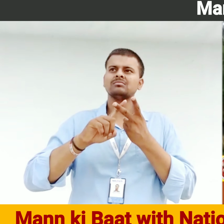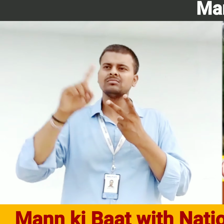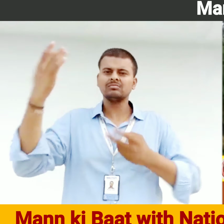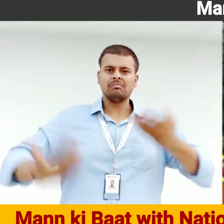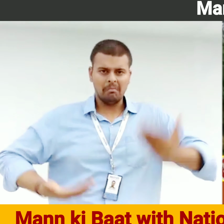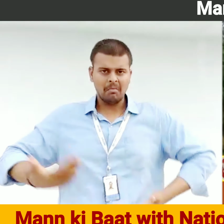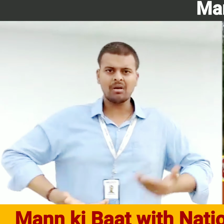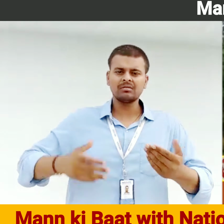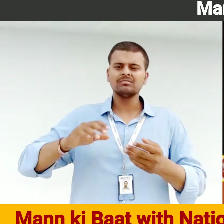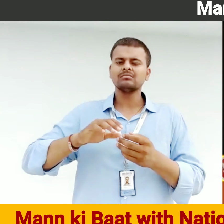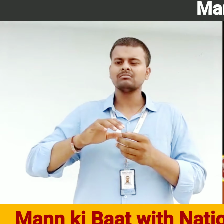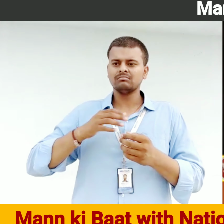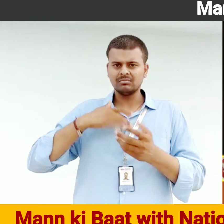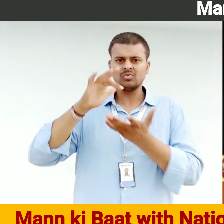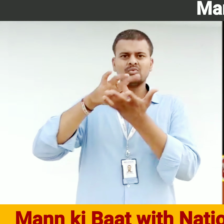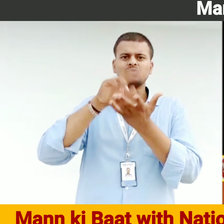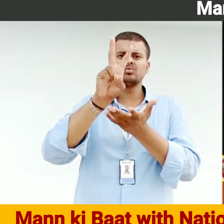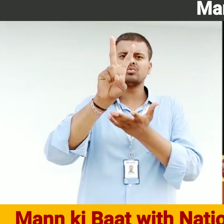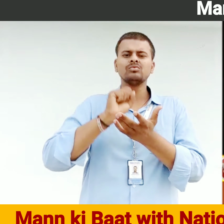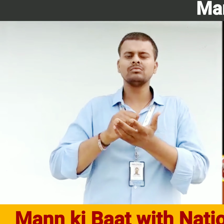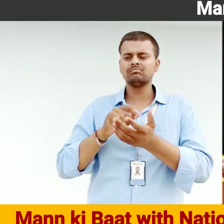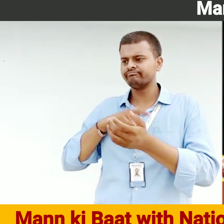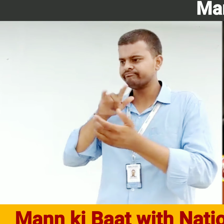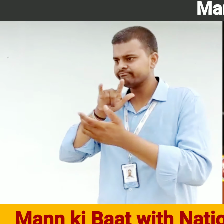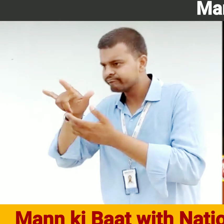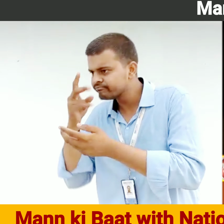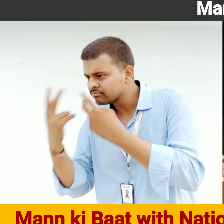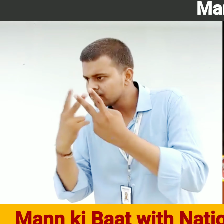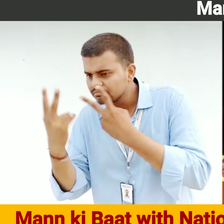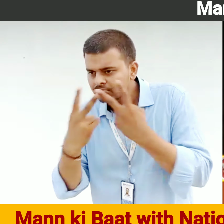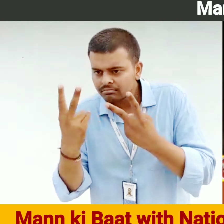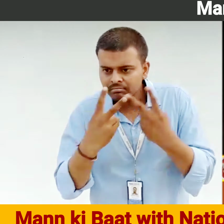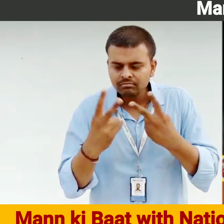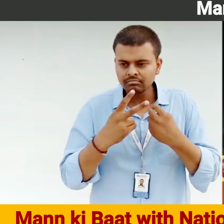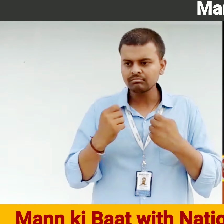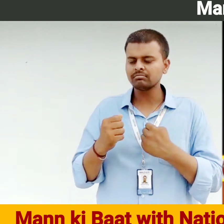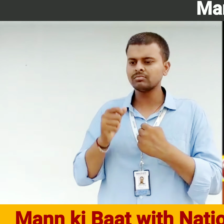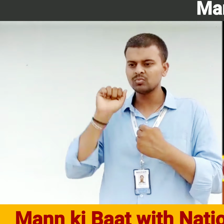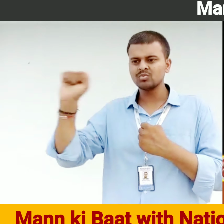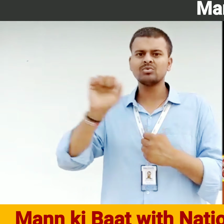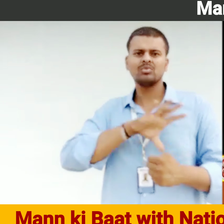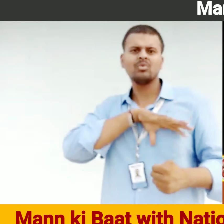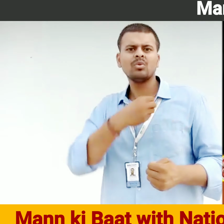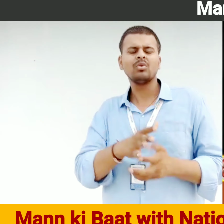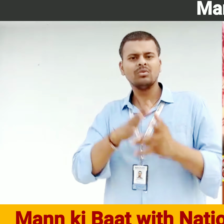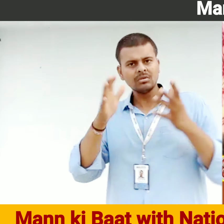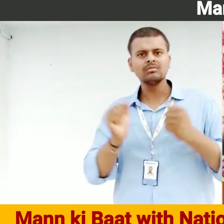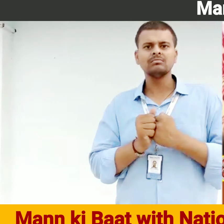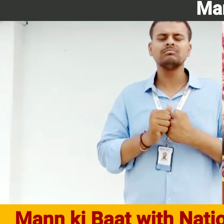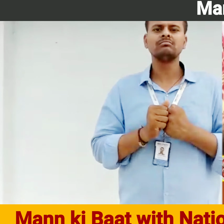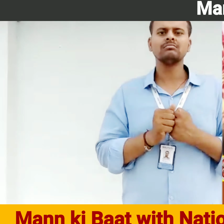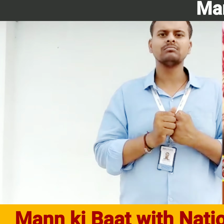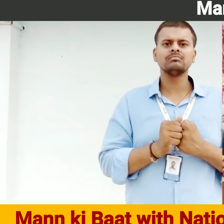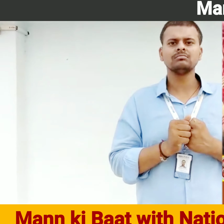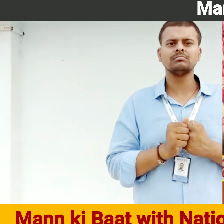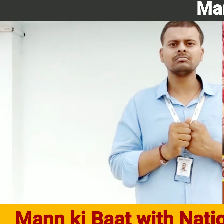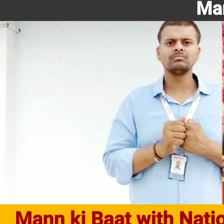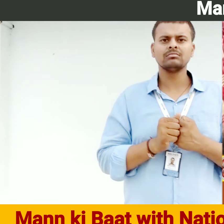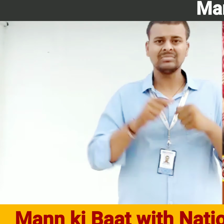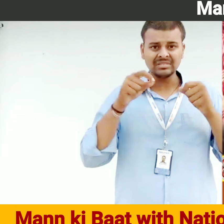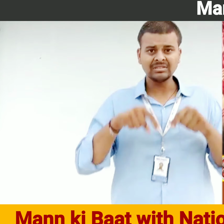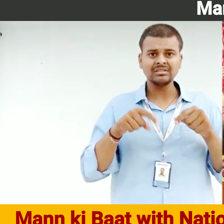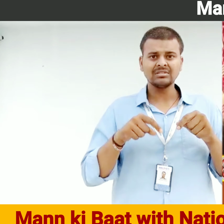पश्चिम बंगाल गया था। पश्चिम बंगाल और उड़ीसा के लोगों ने जिस हिम्मत और बहादुरी के साथ हालात का सामना किया है,